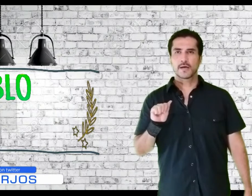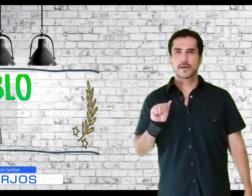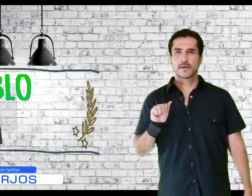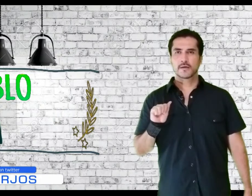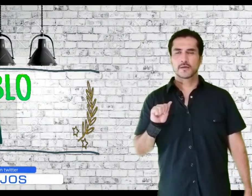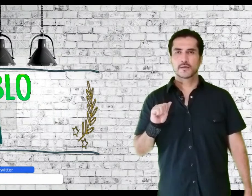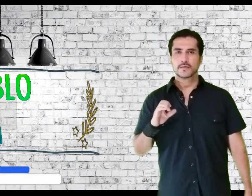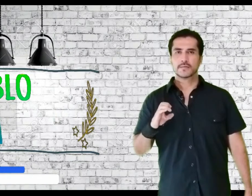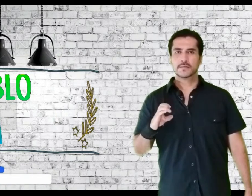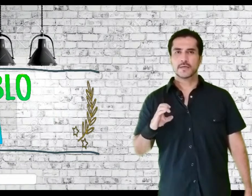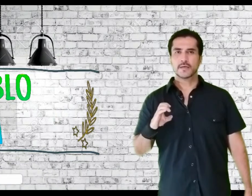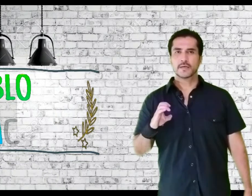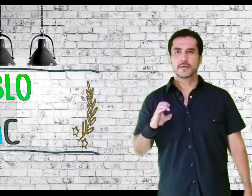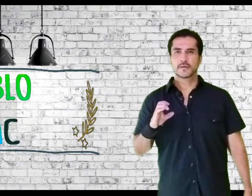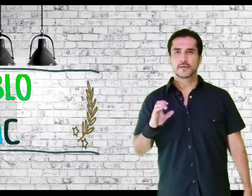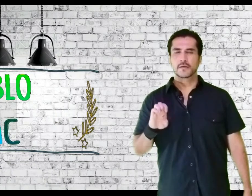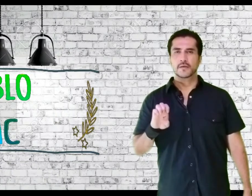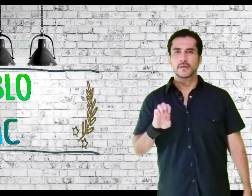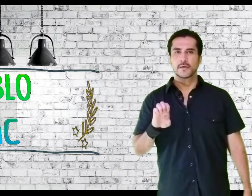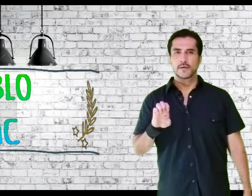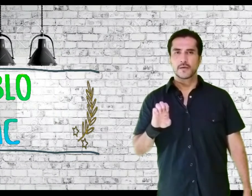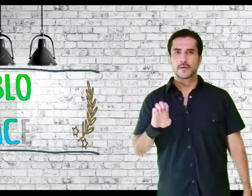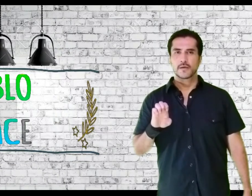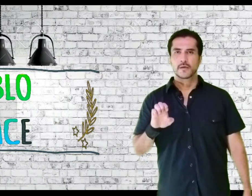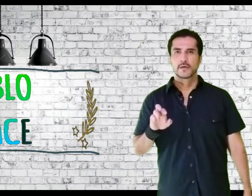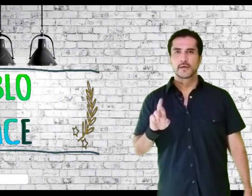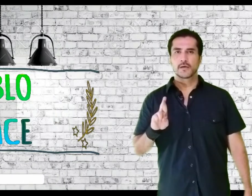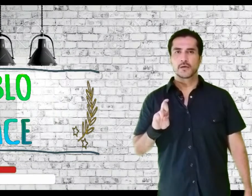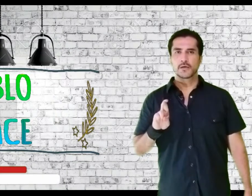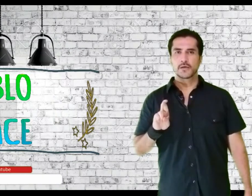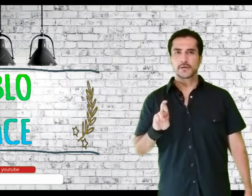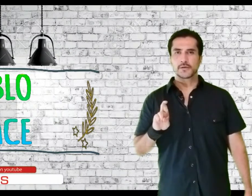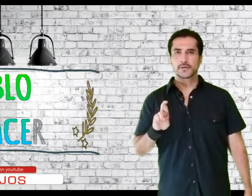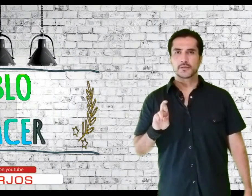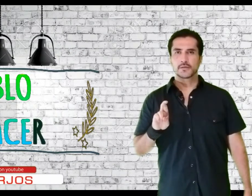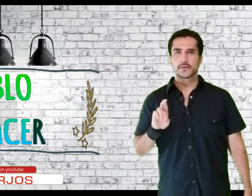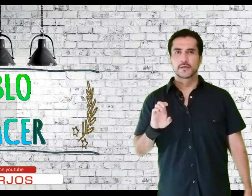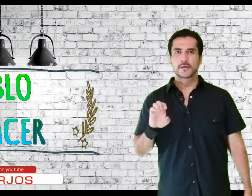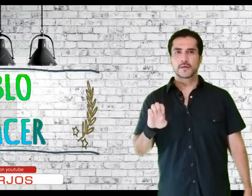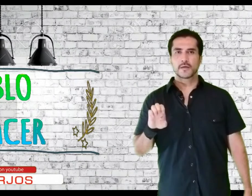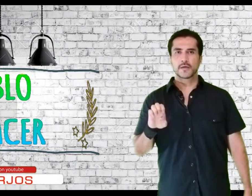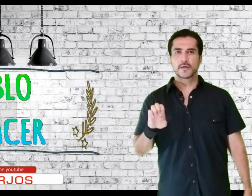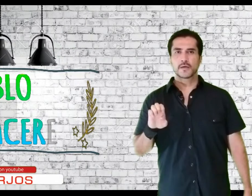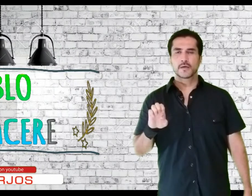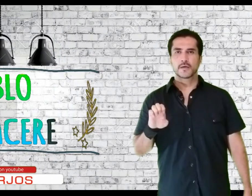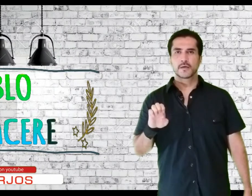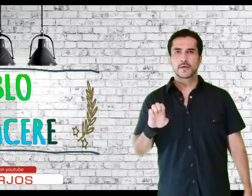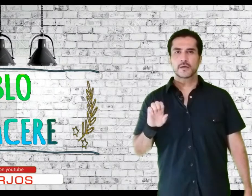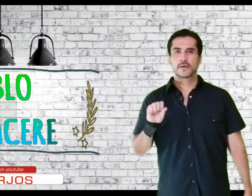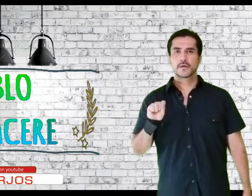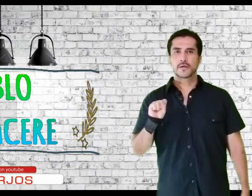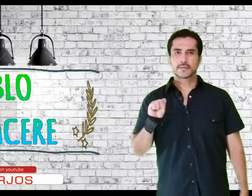A, C, E, R, E,